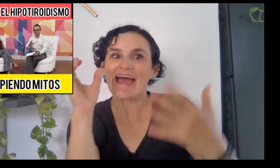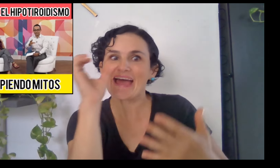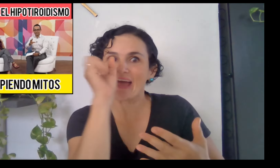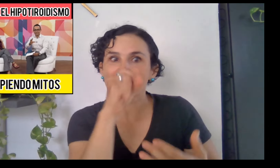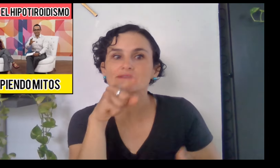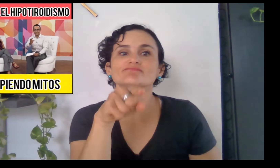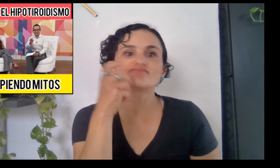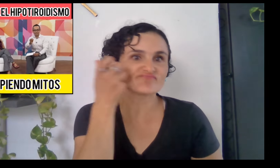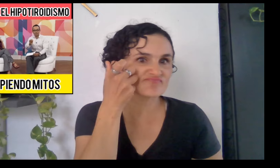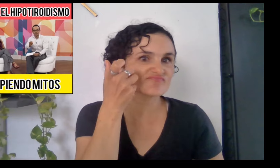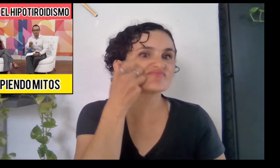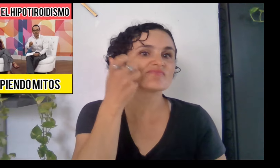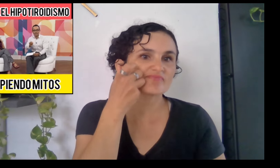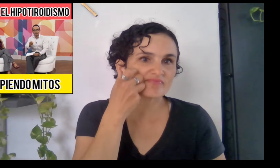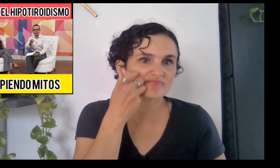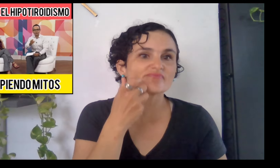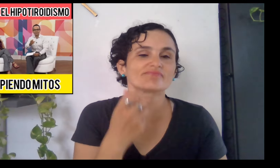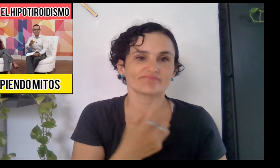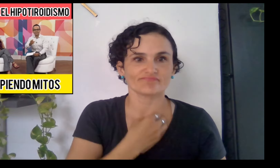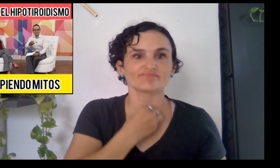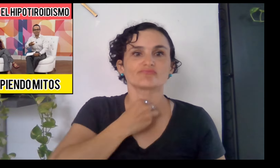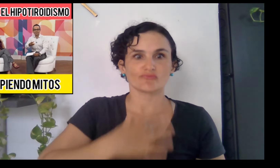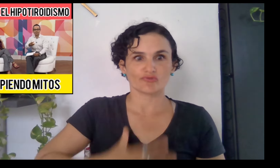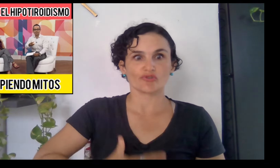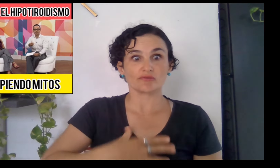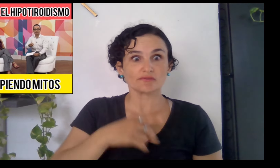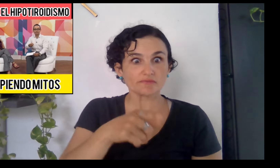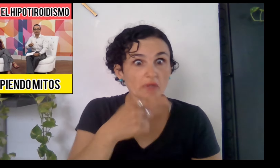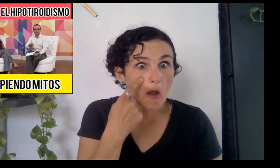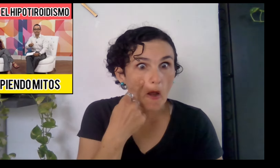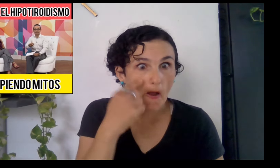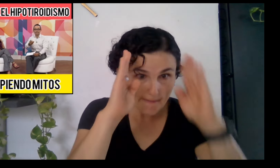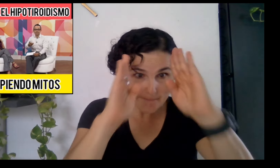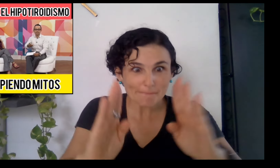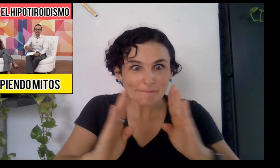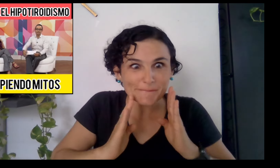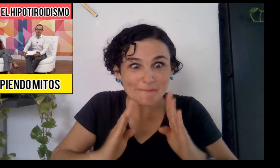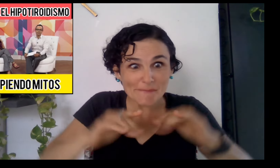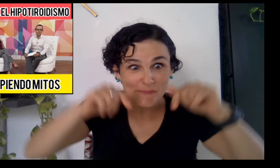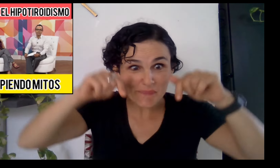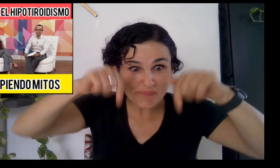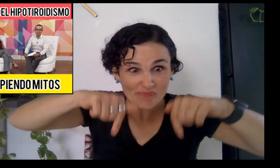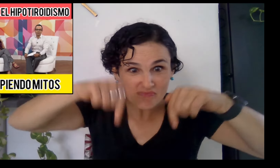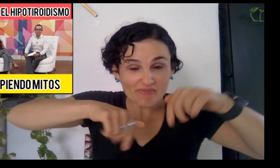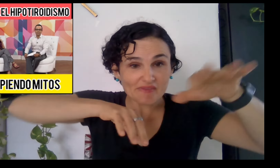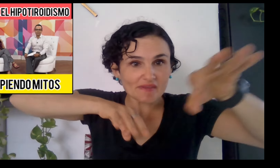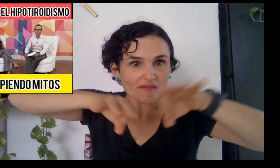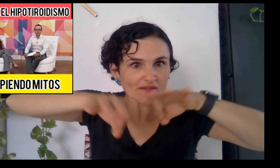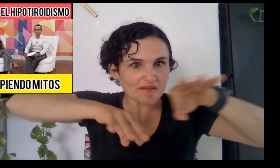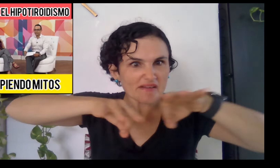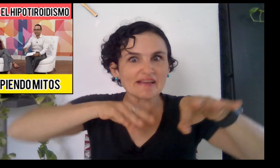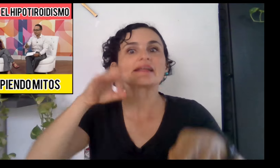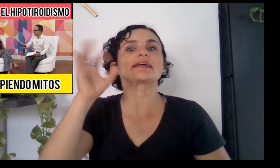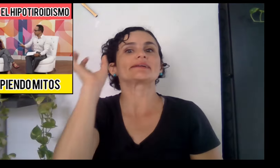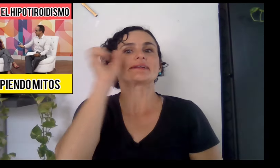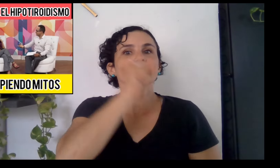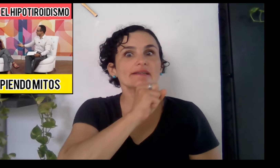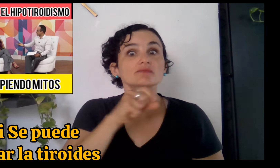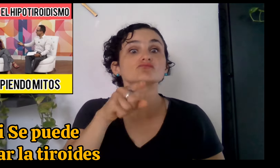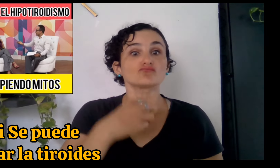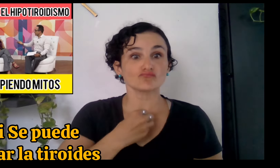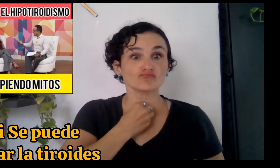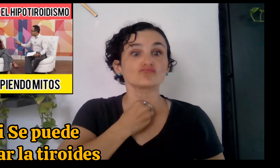por eso de que quédate muy conectado, porque en este programa te vamos a demostrar que efectivamente tu tiroides sí se puede